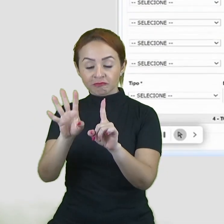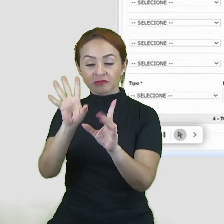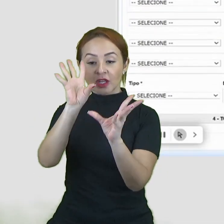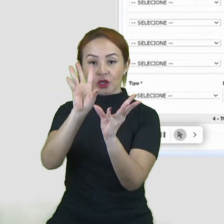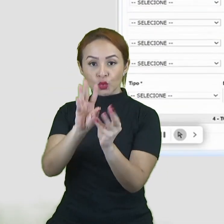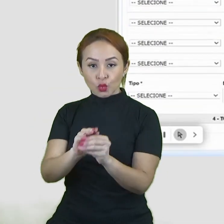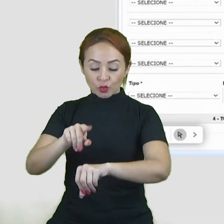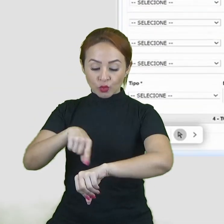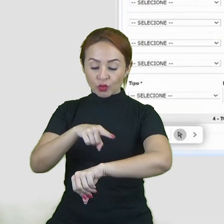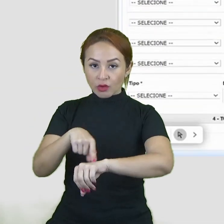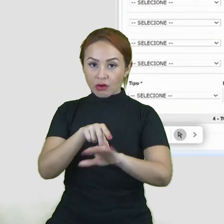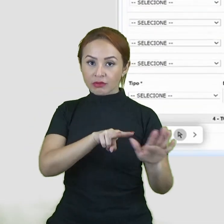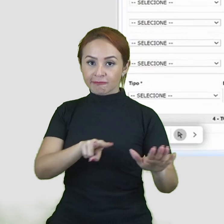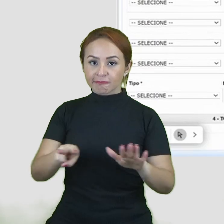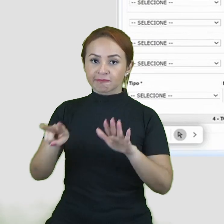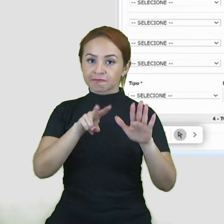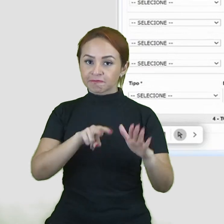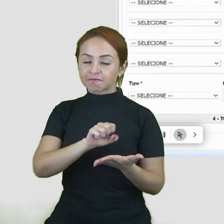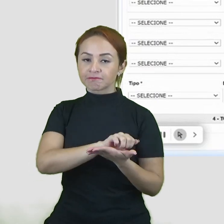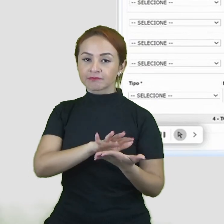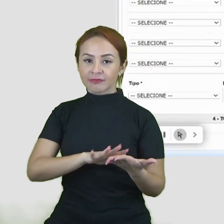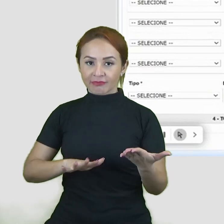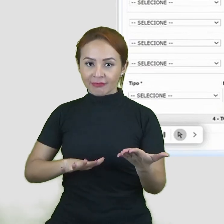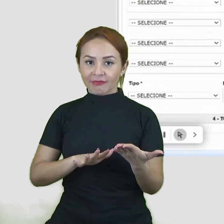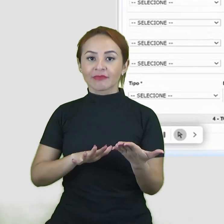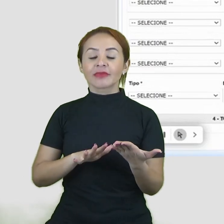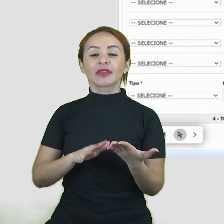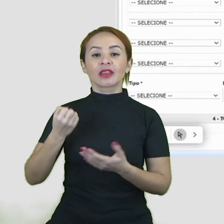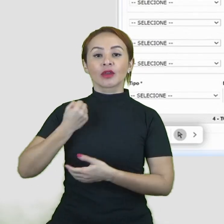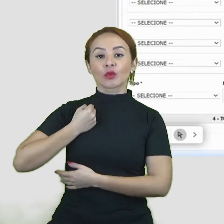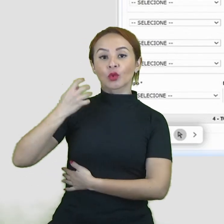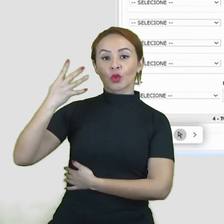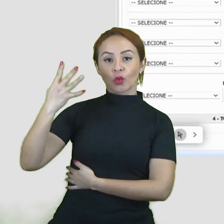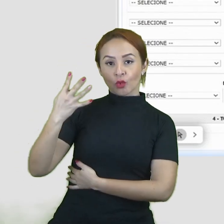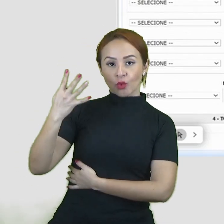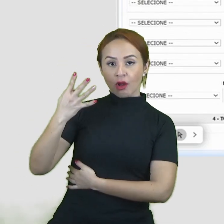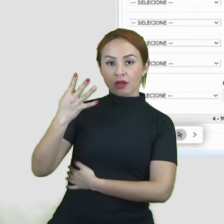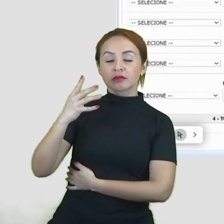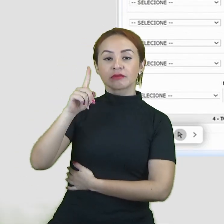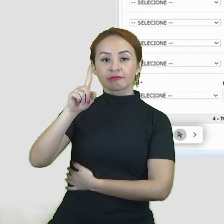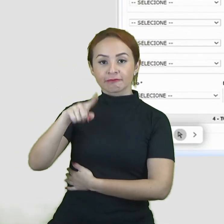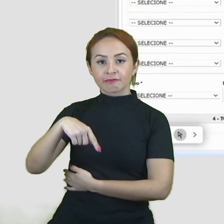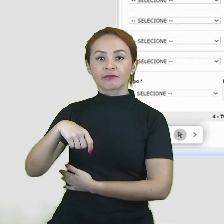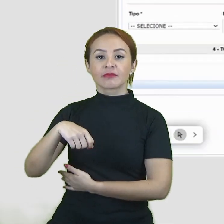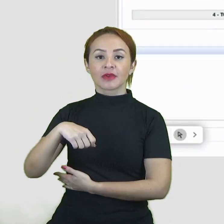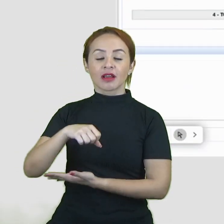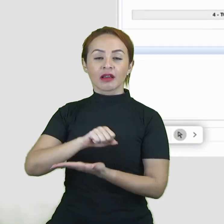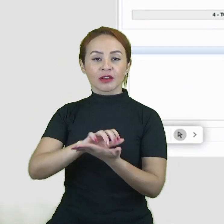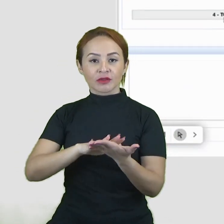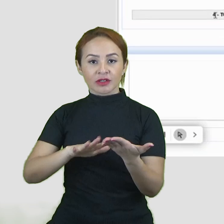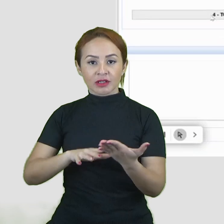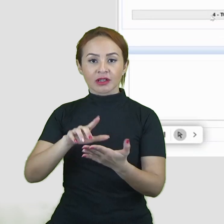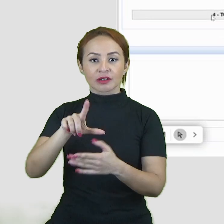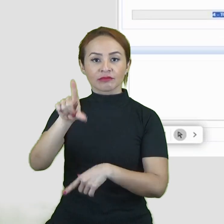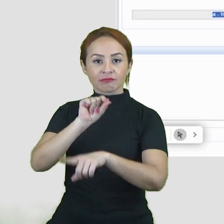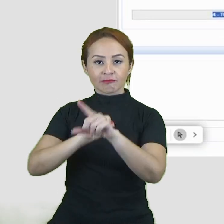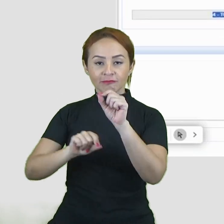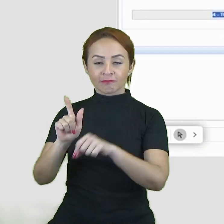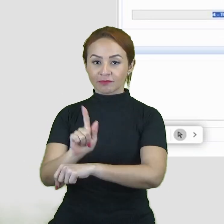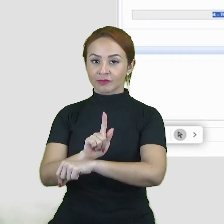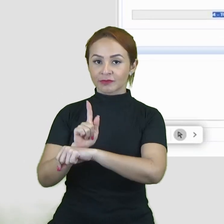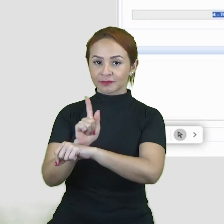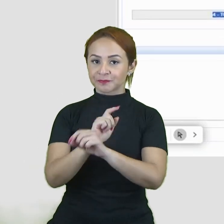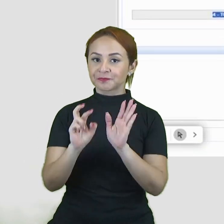atividades. E, por fim, as atividades de designação, gestão e representação, que também